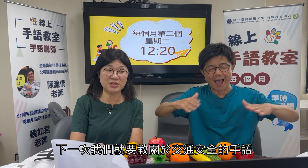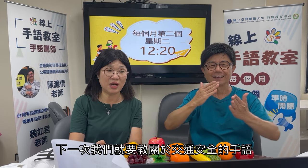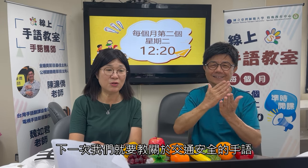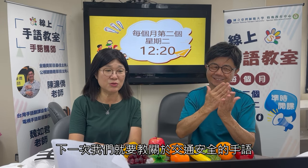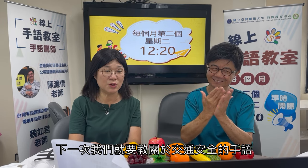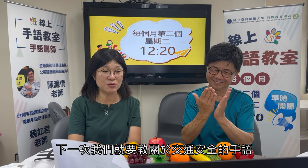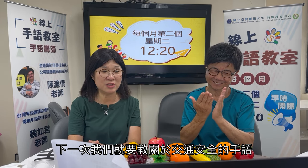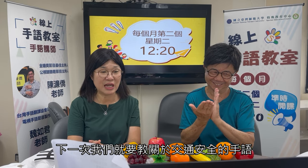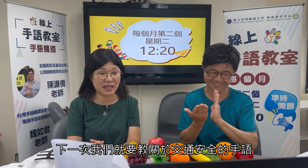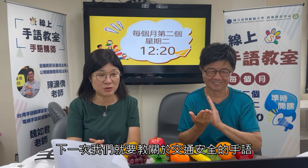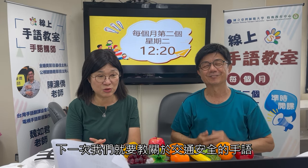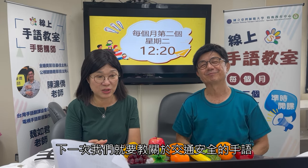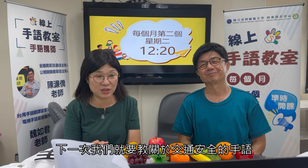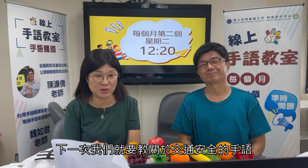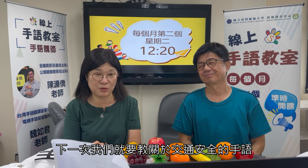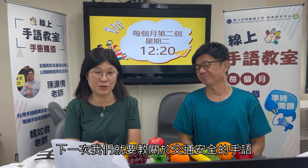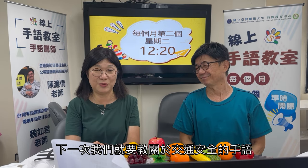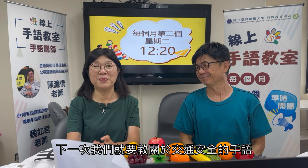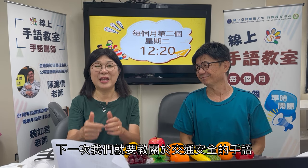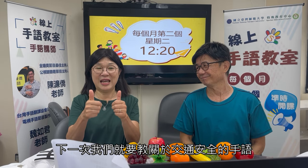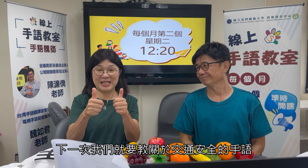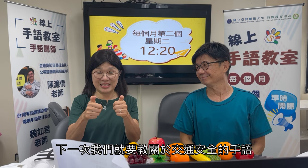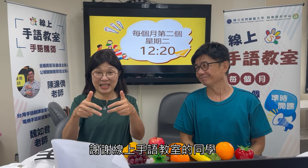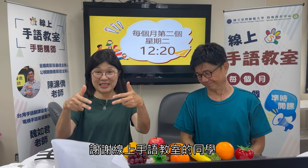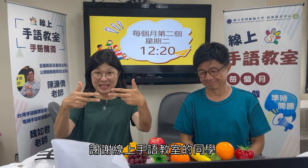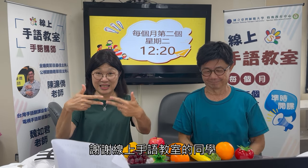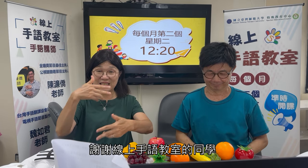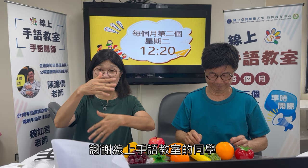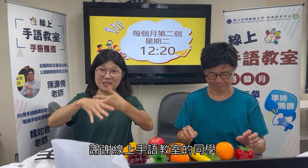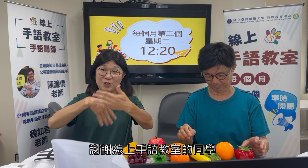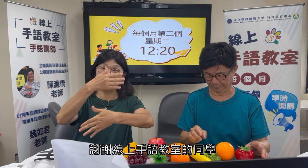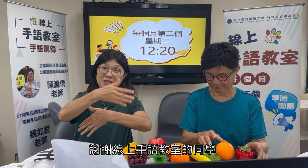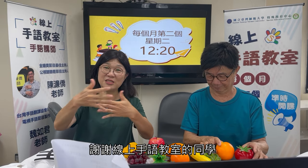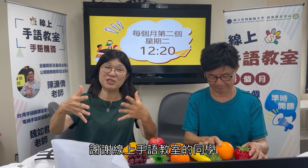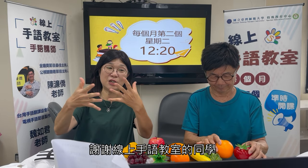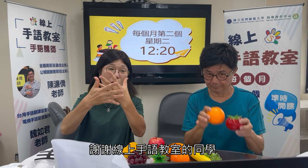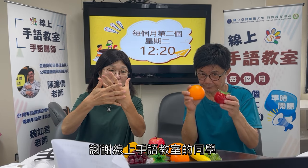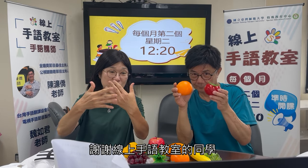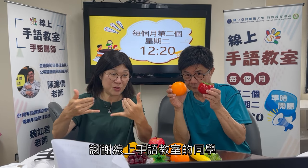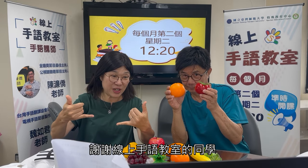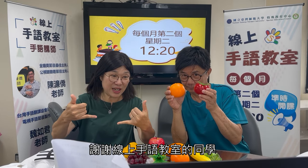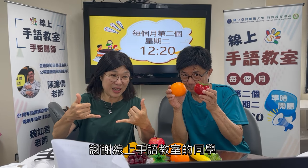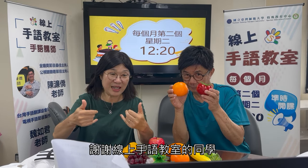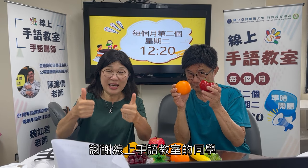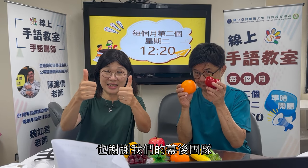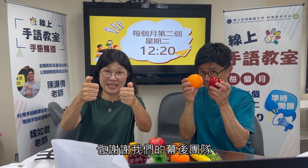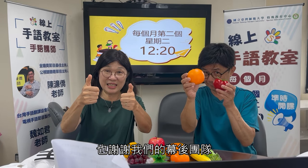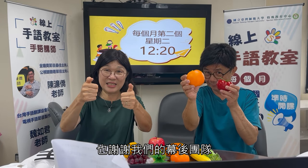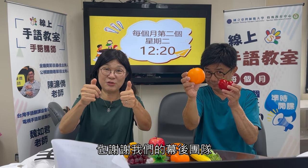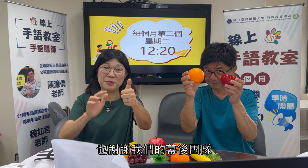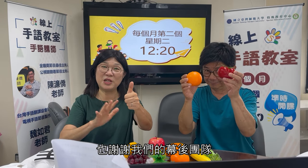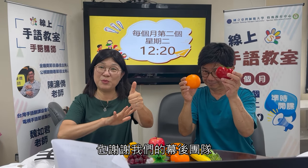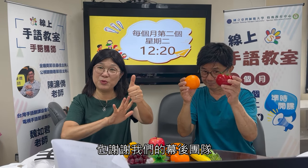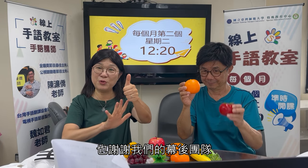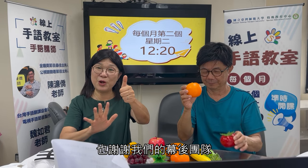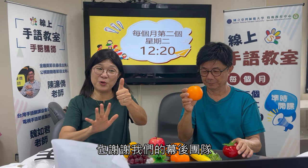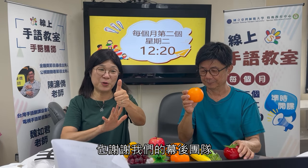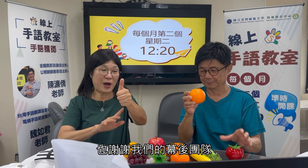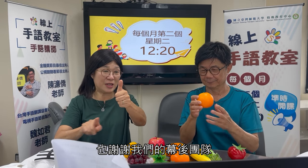交通安全的手语。谢谢线上手语教室的同学，也谢谢我们的幕后团